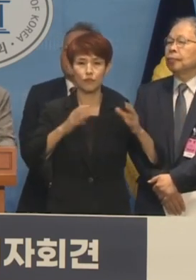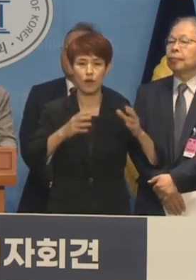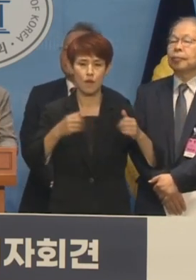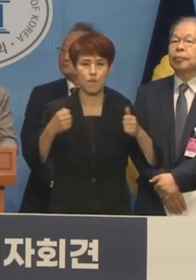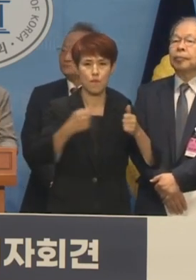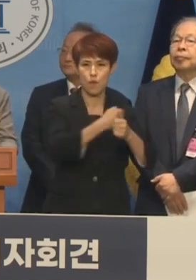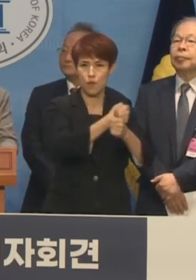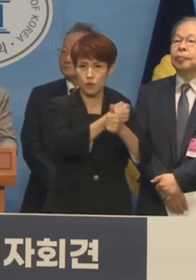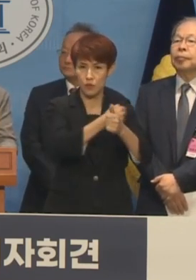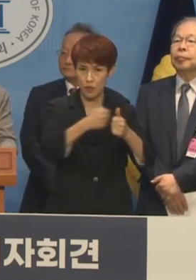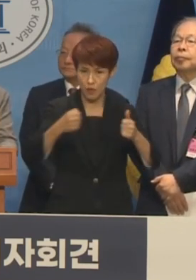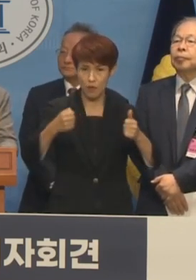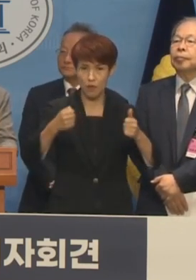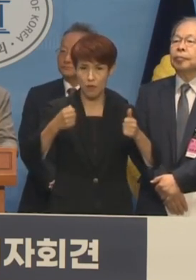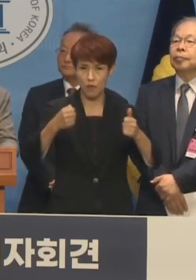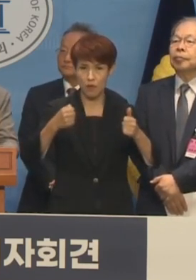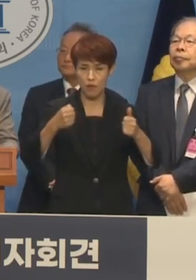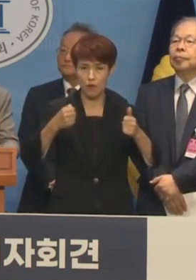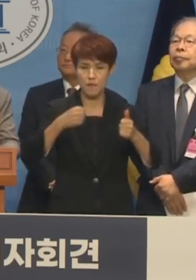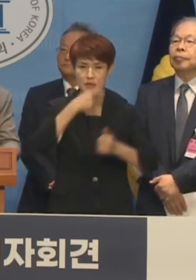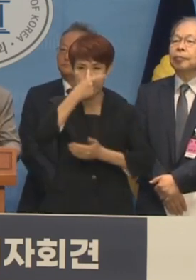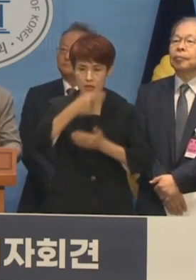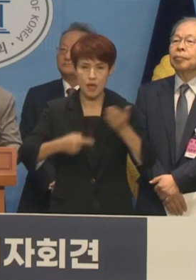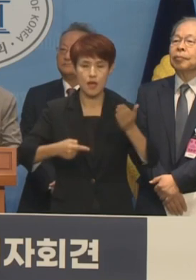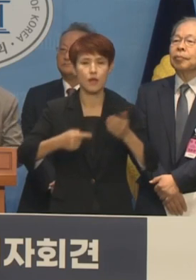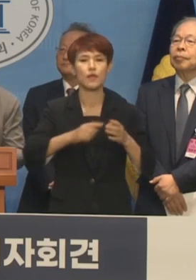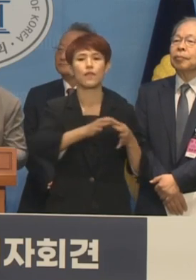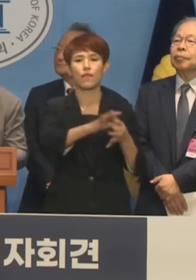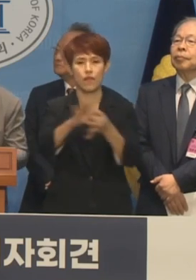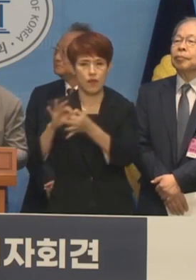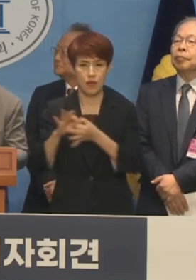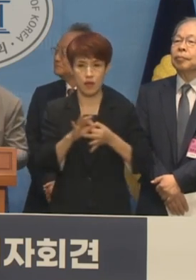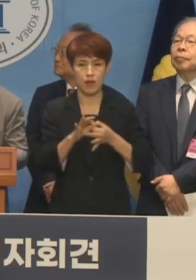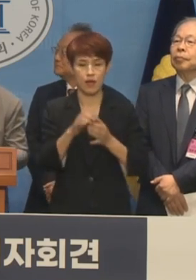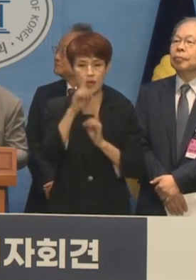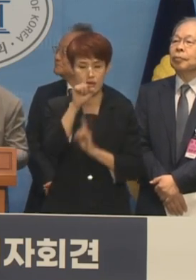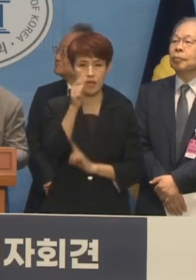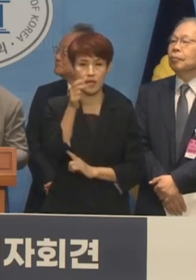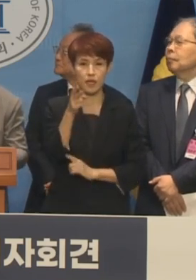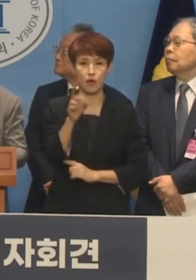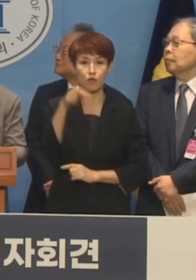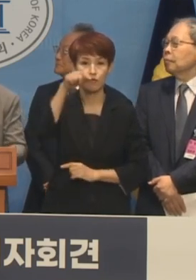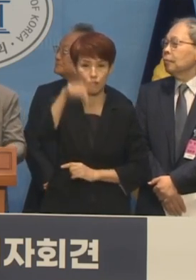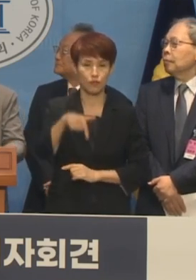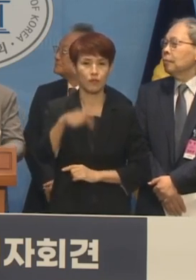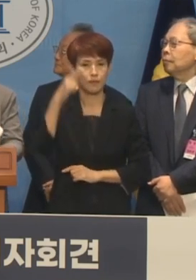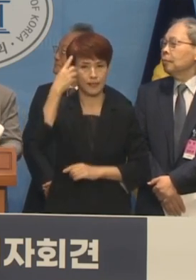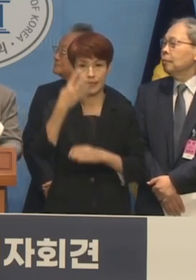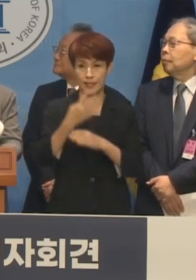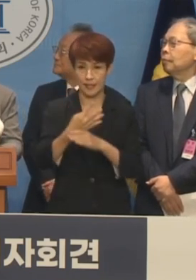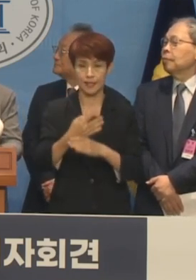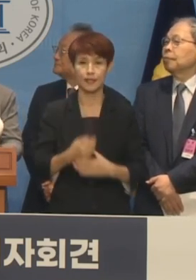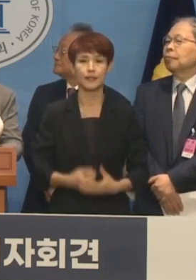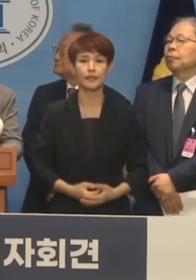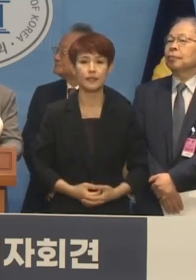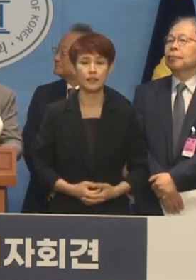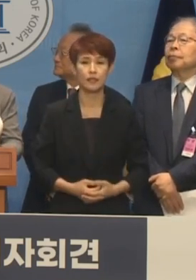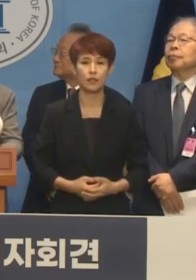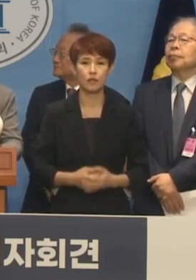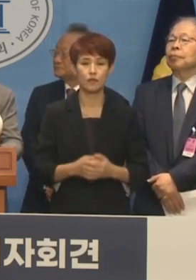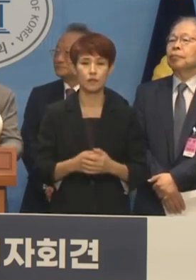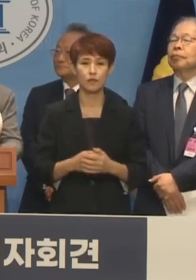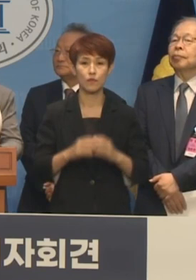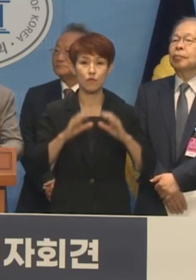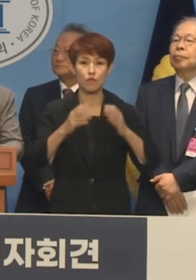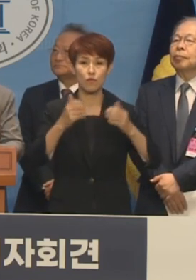국가폭력 피해 범국민연대 이형숙 박사님, 국회 뿌락지